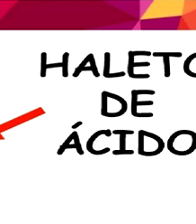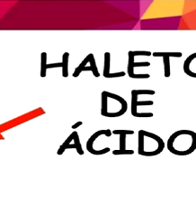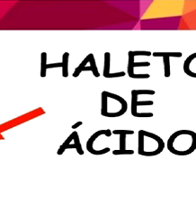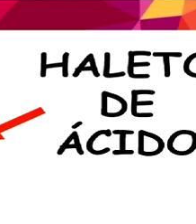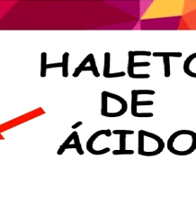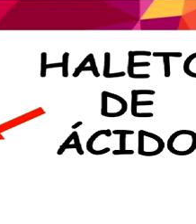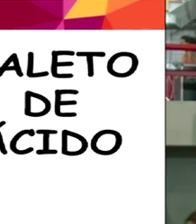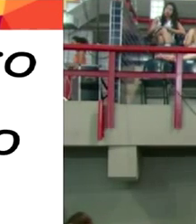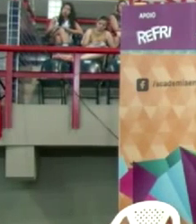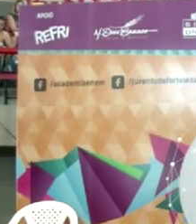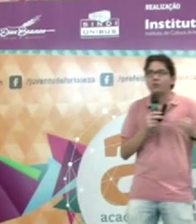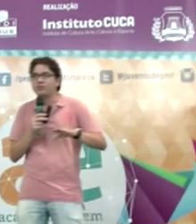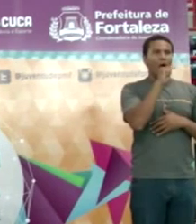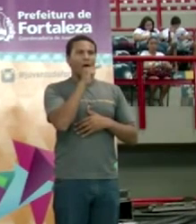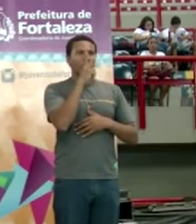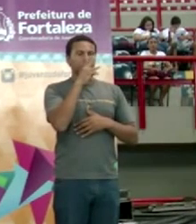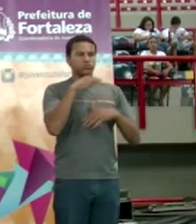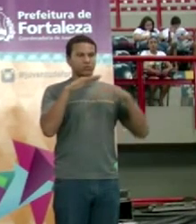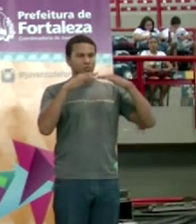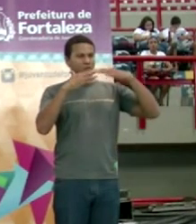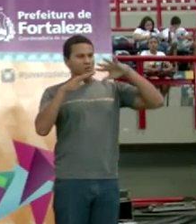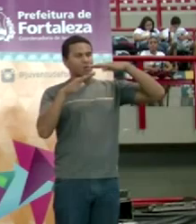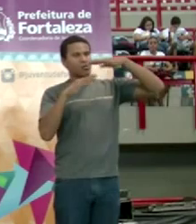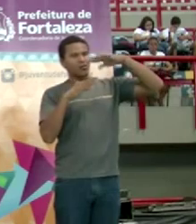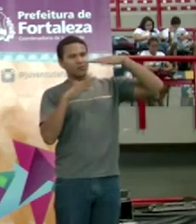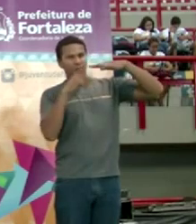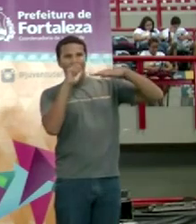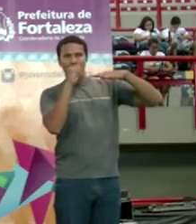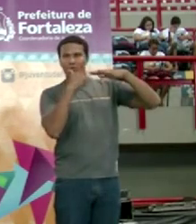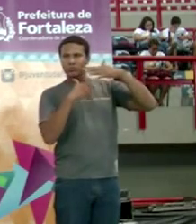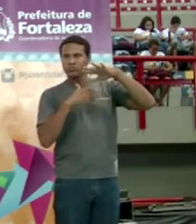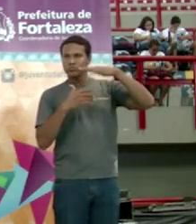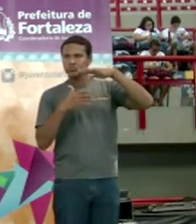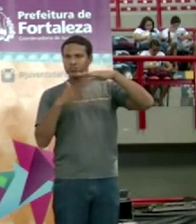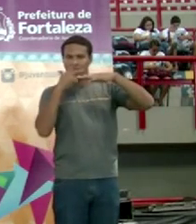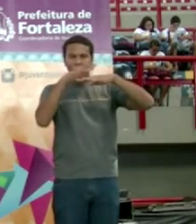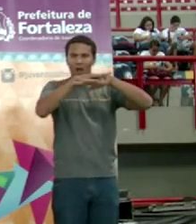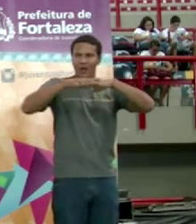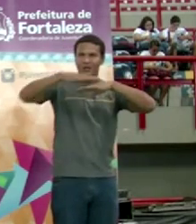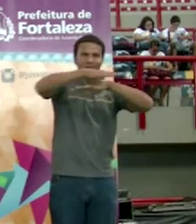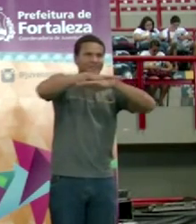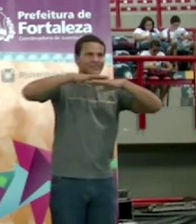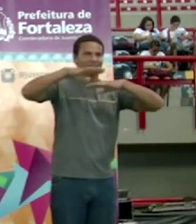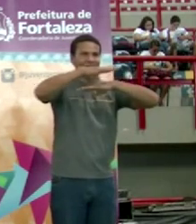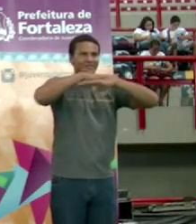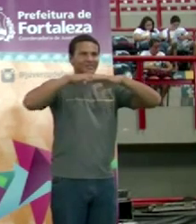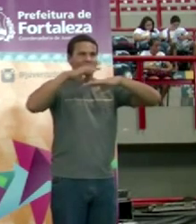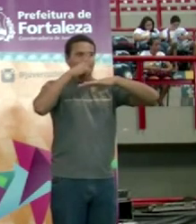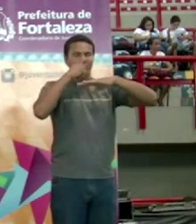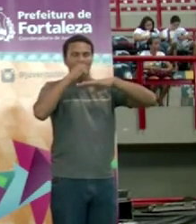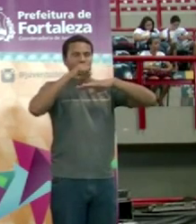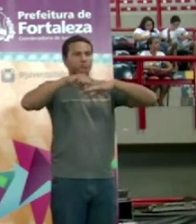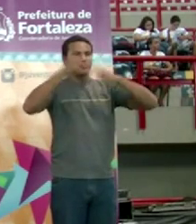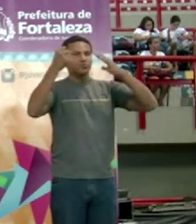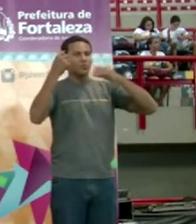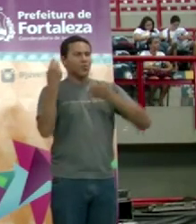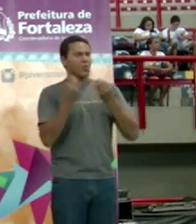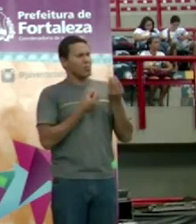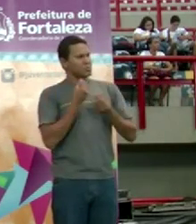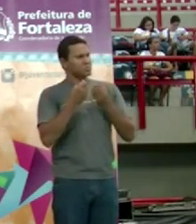tensão superficial da água. Onde é que isso aí vai ser importante? Isso aí vai ser importante nos detergentes.